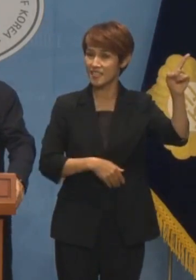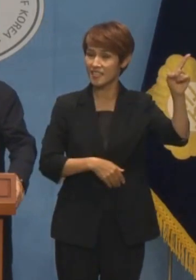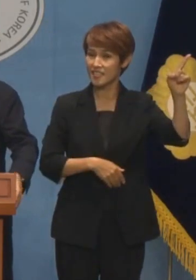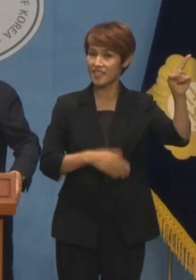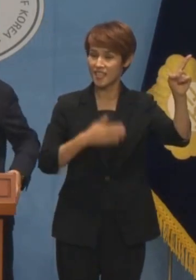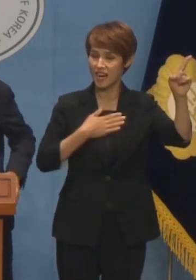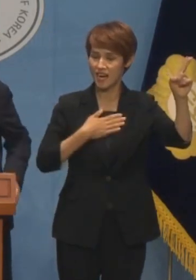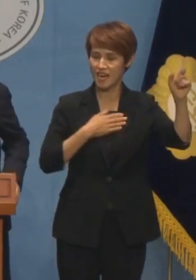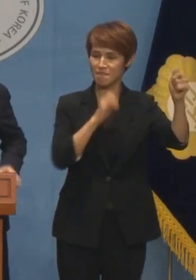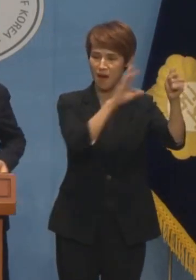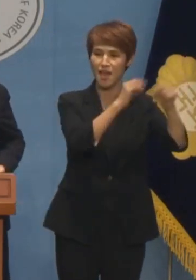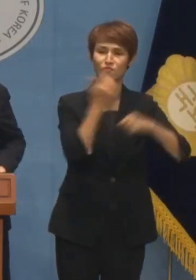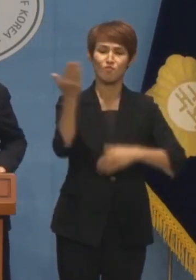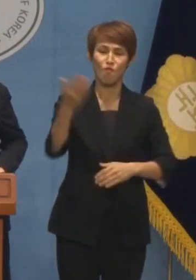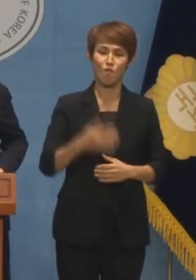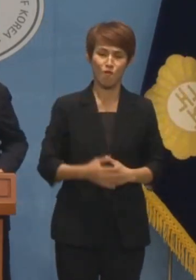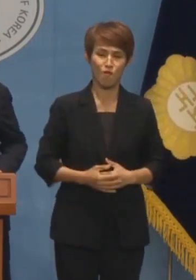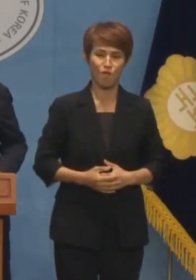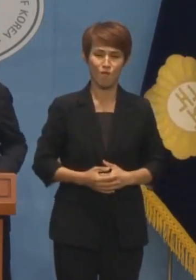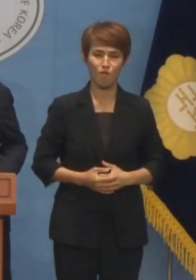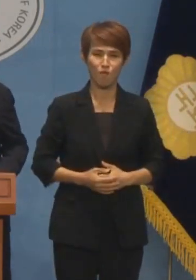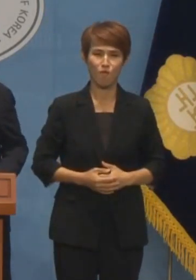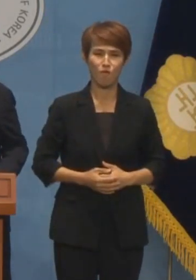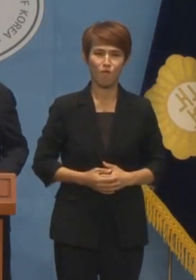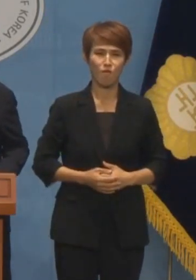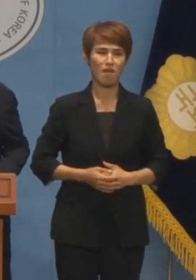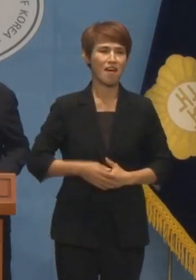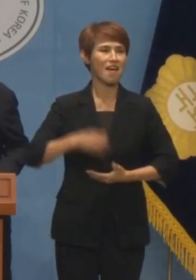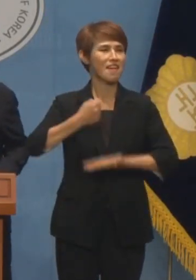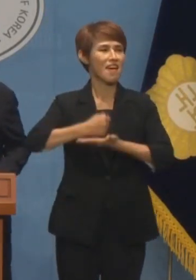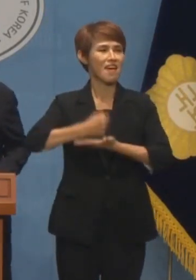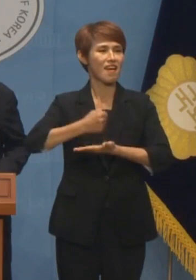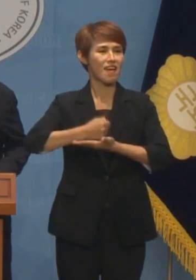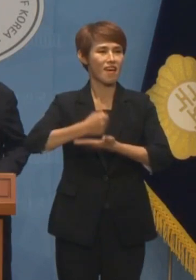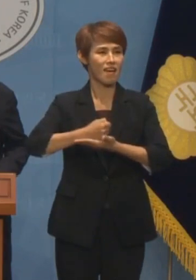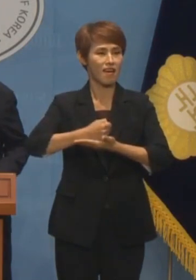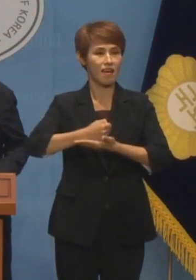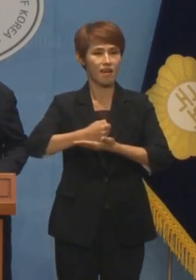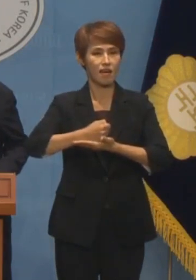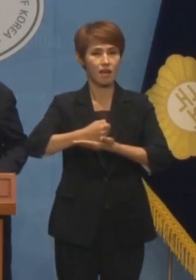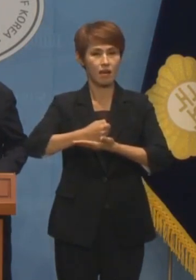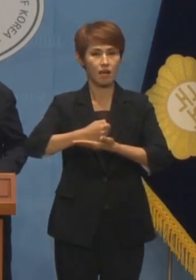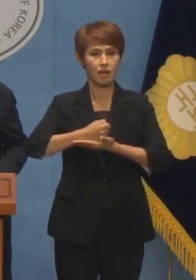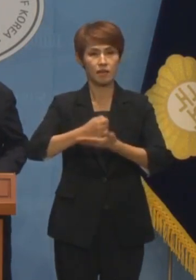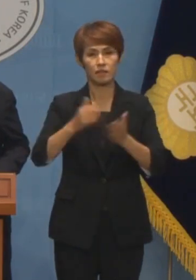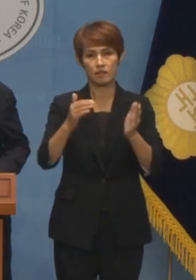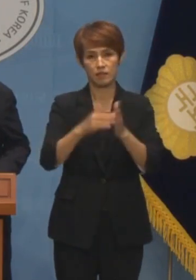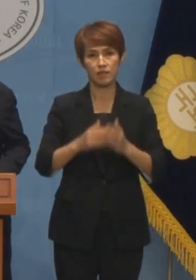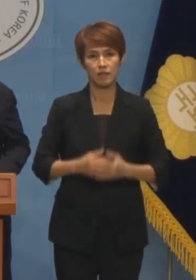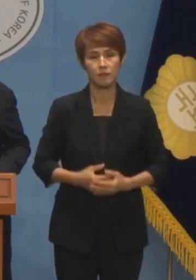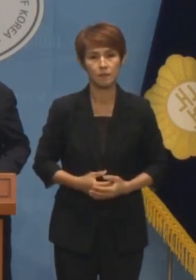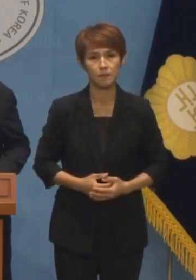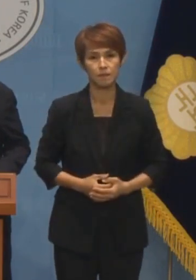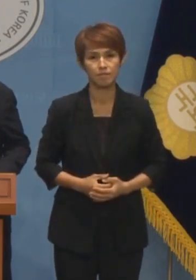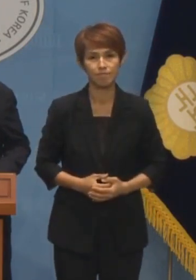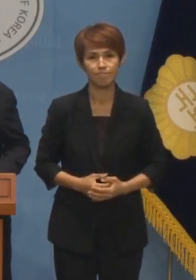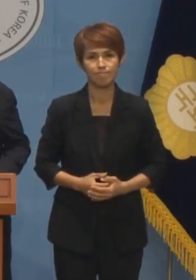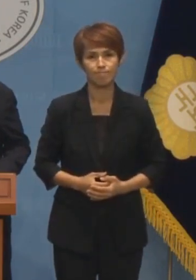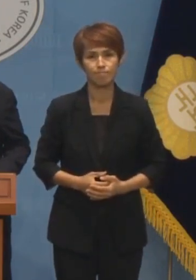VIP한테 얘기를 하겠다라고 허풍 떤 것을 이용해서 이걸 악용하고 있는